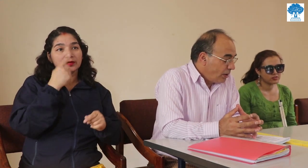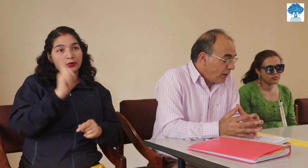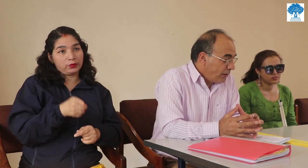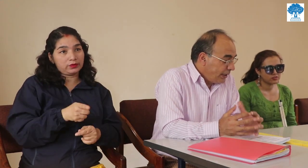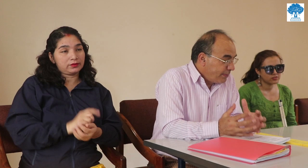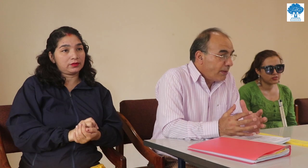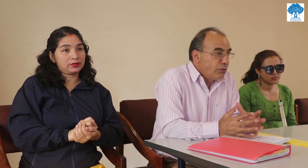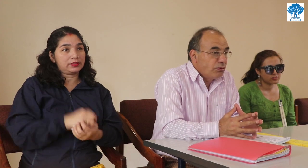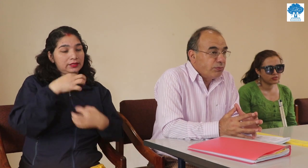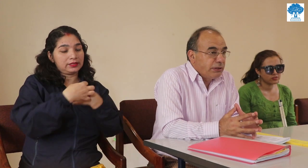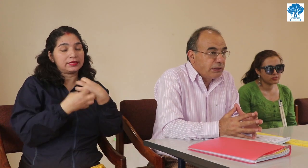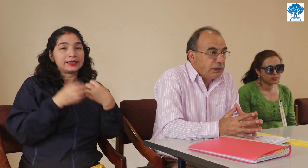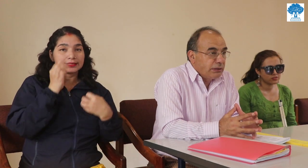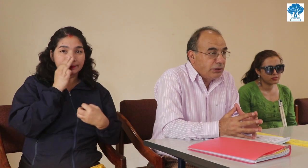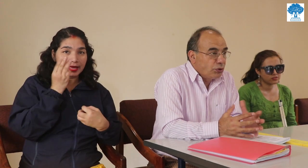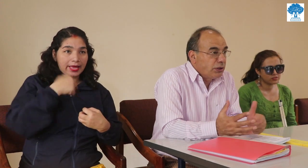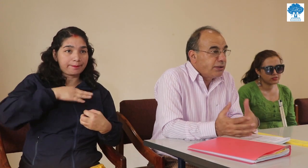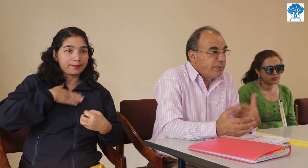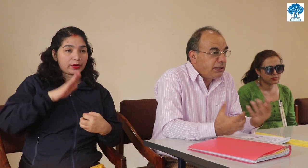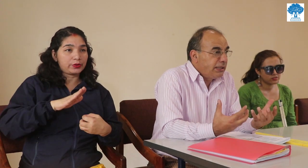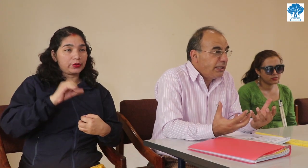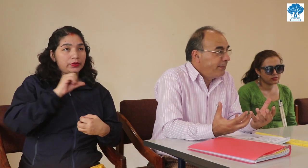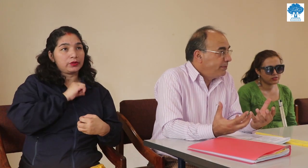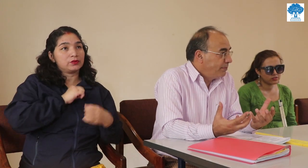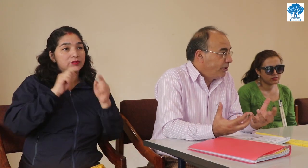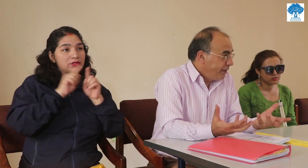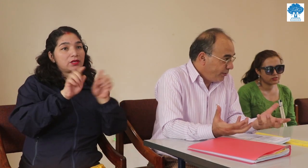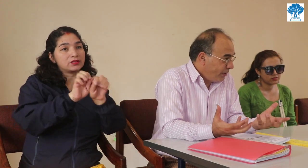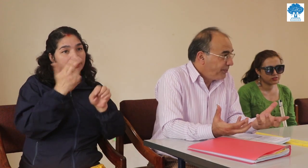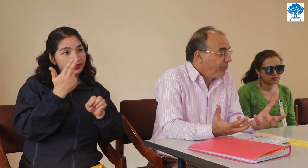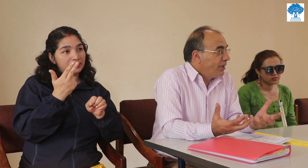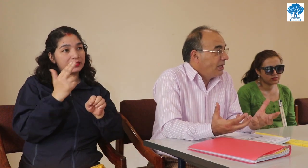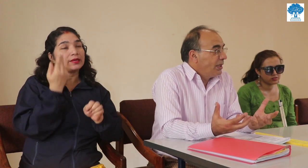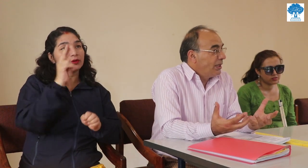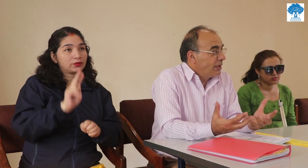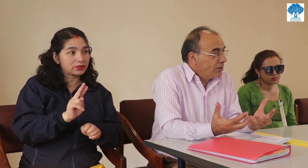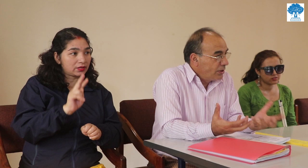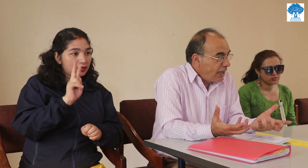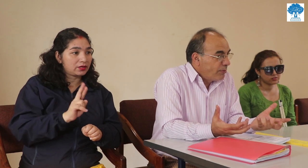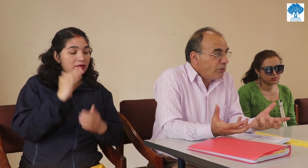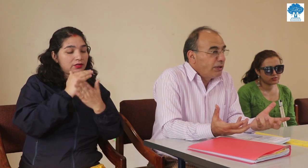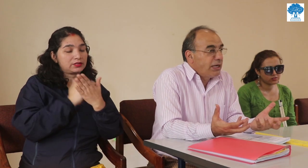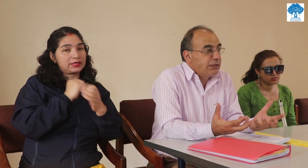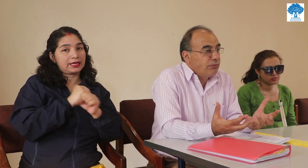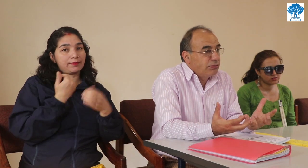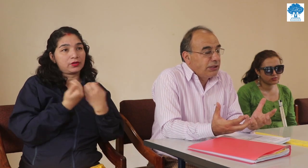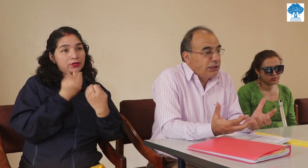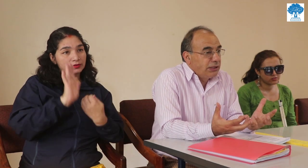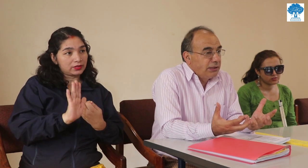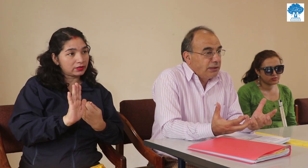र देशमा हाम्रो योसँग सम्बन्धित के के भइरहेको छ, कसरी कामहरू